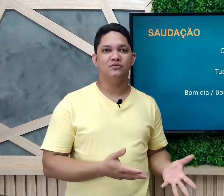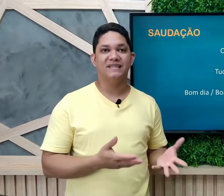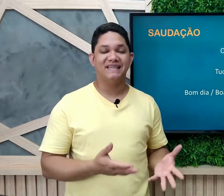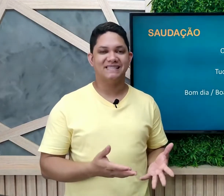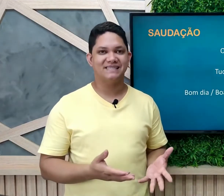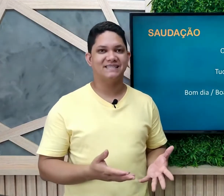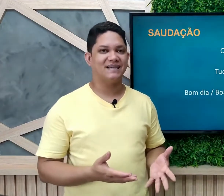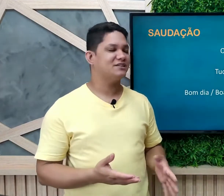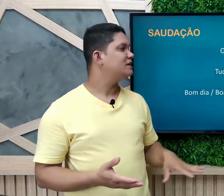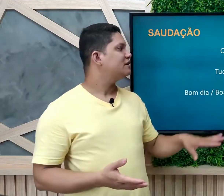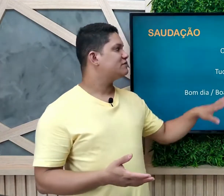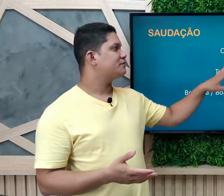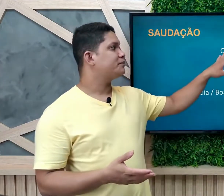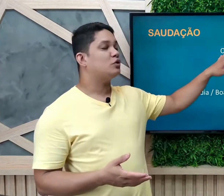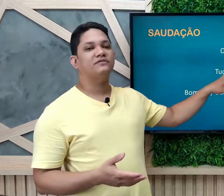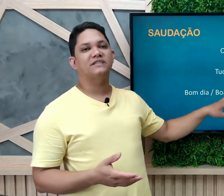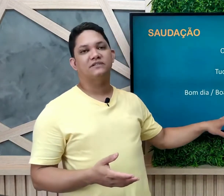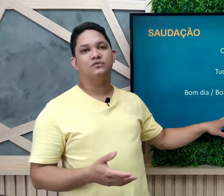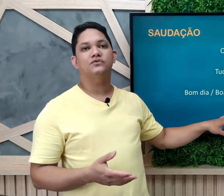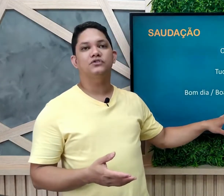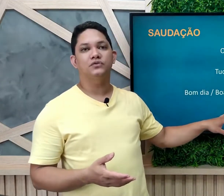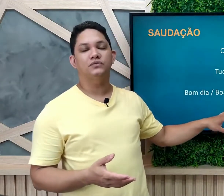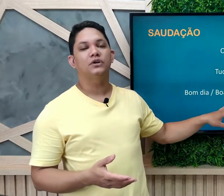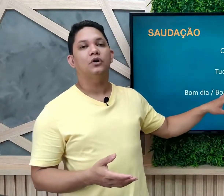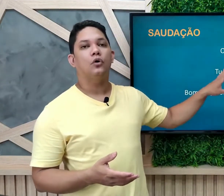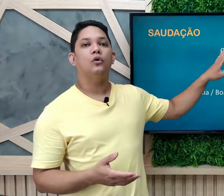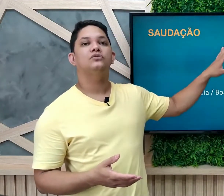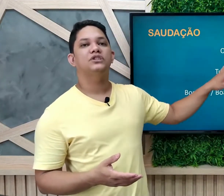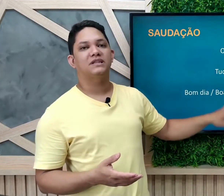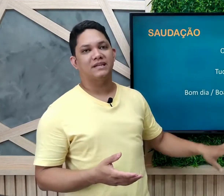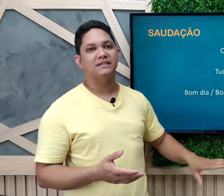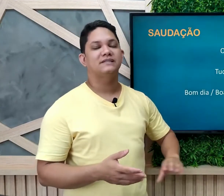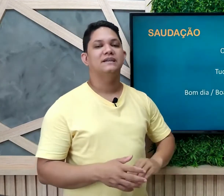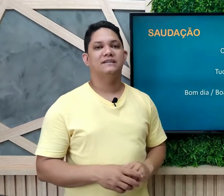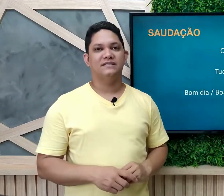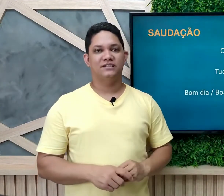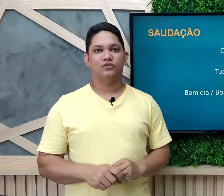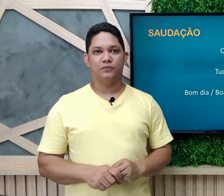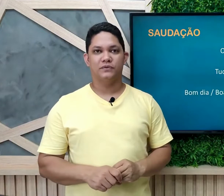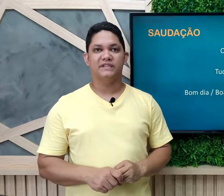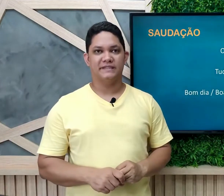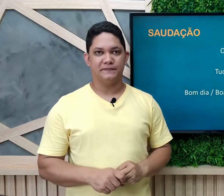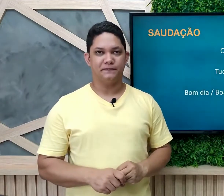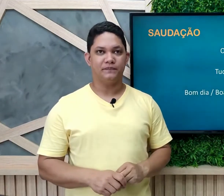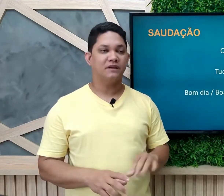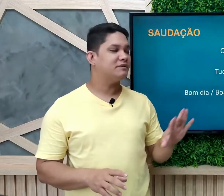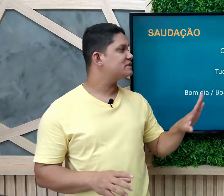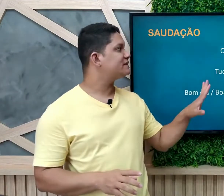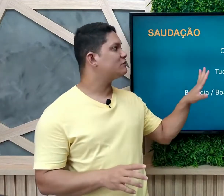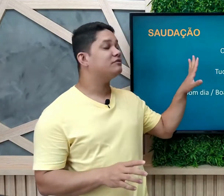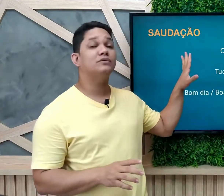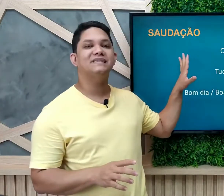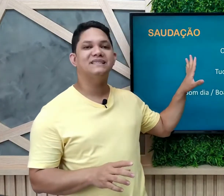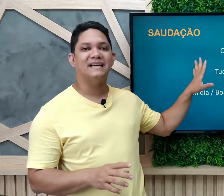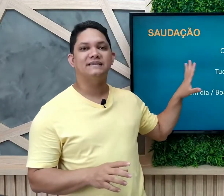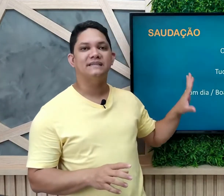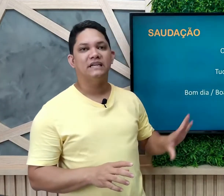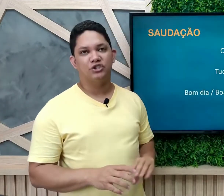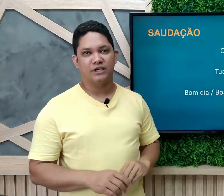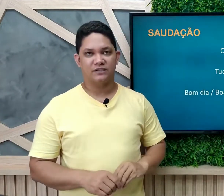sua necessidade, você pode fazer o uso de um ou de 3 desses tópicos aqui. Vamos então ver os sinais de cada